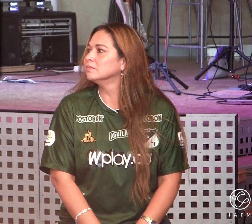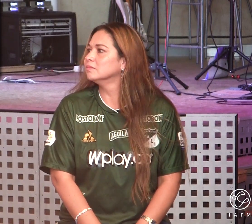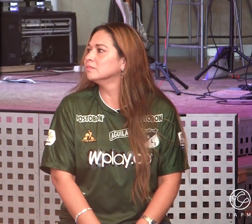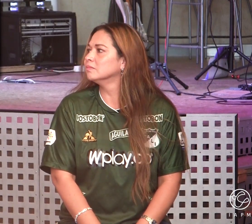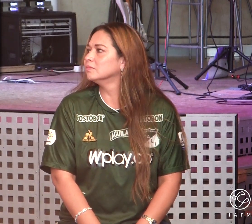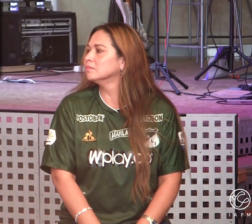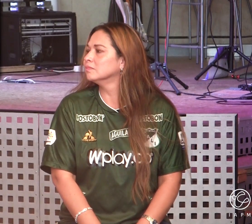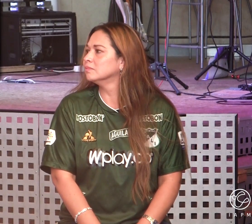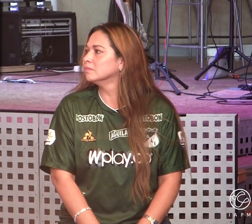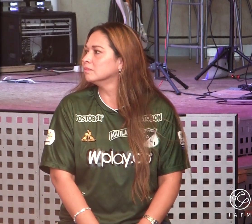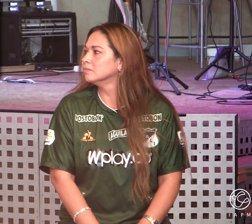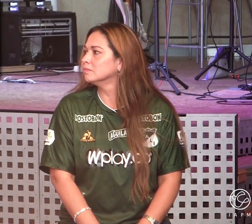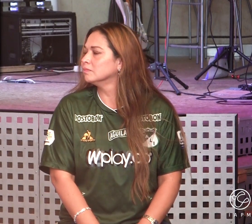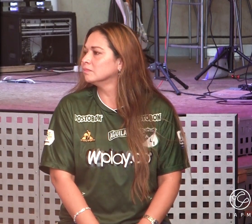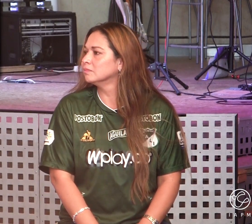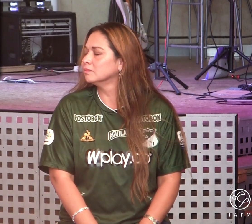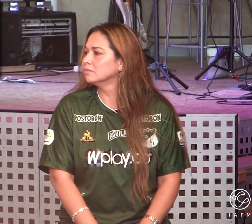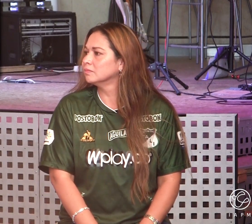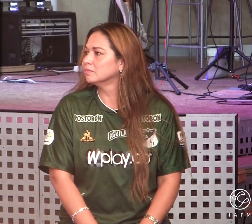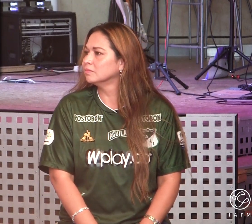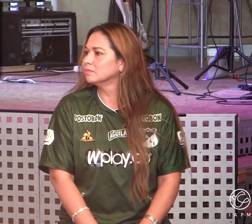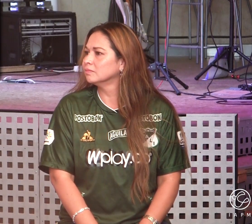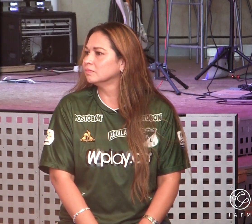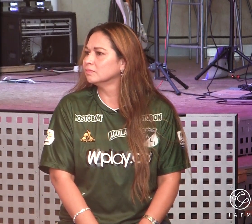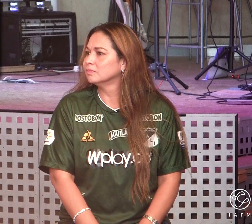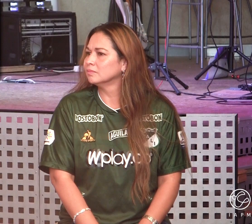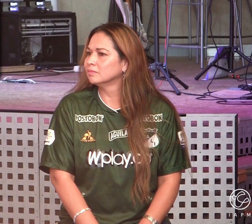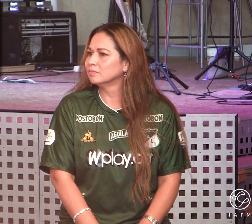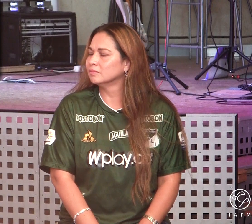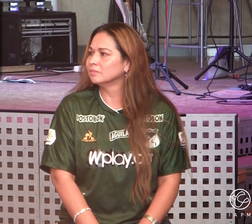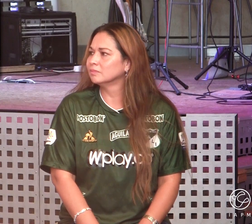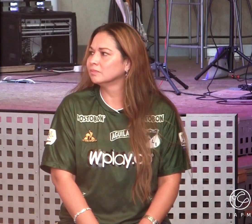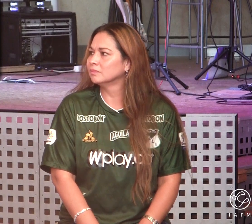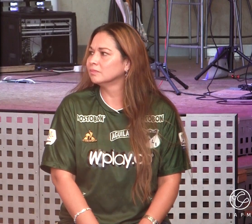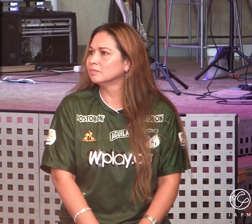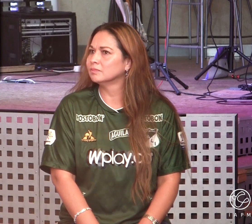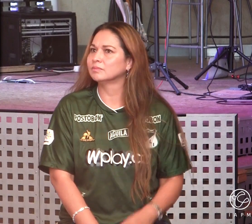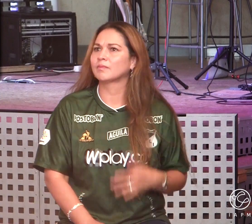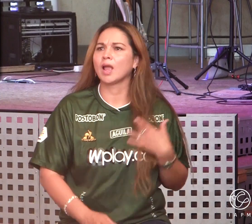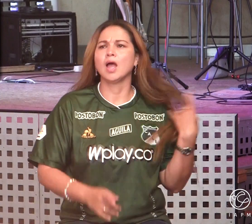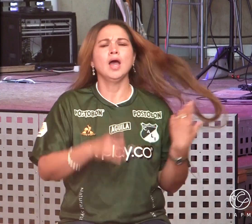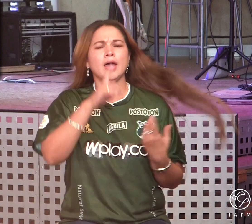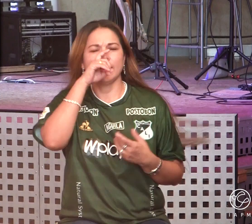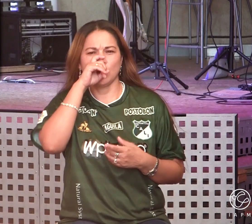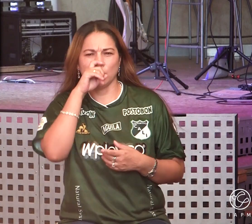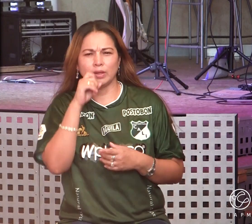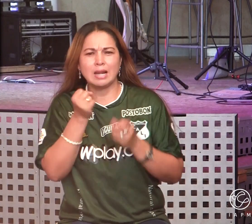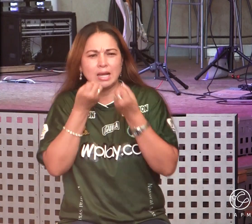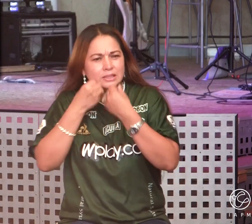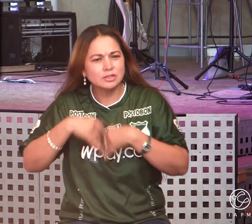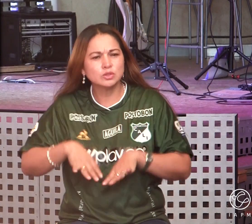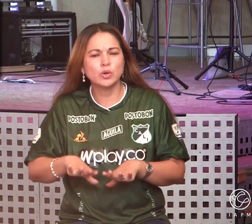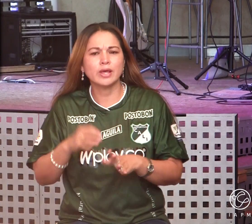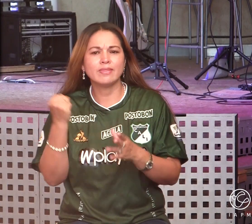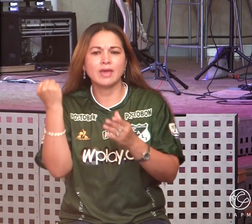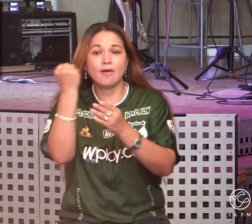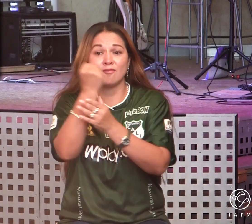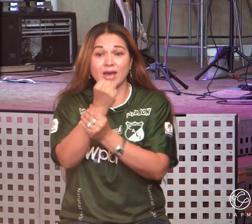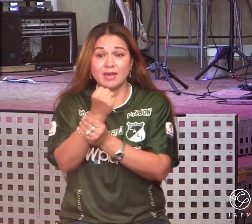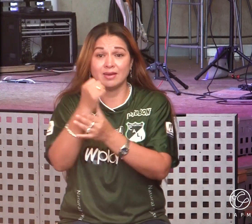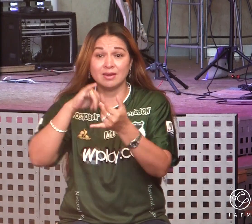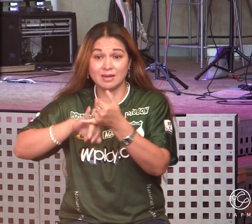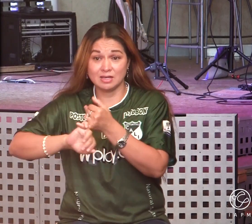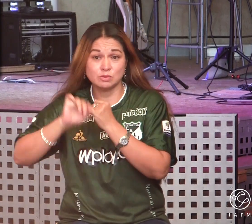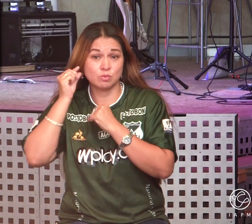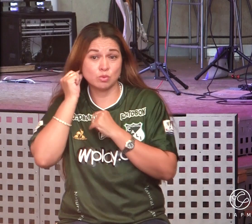¿Qué dicen ellos? Tal vez lo que Dios quiso decir. Le dijo Sara a Abraham: estoy aquí, yo inventando un poco,